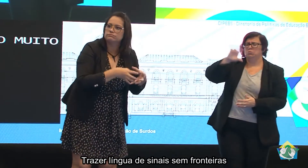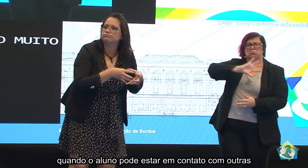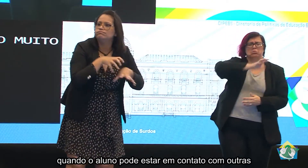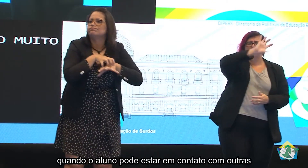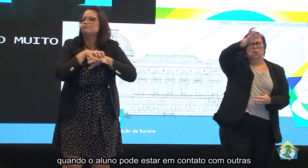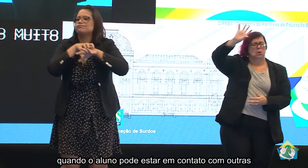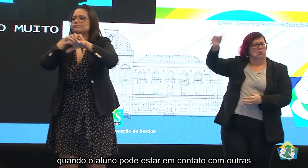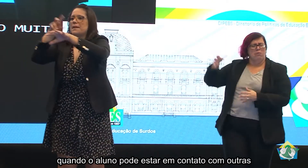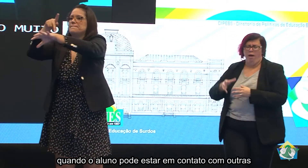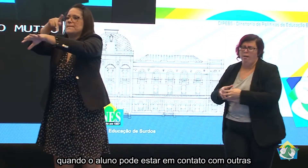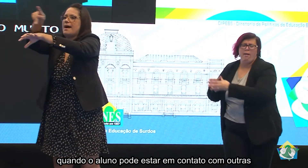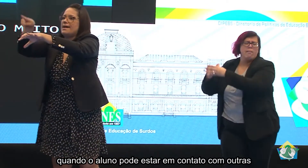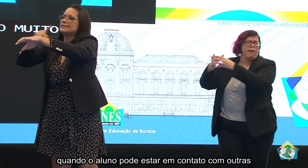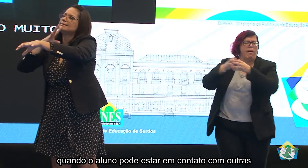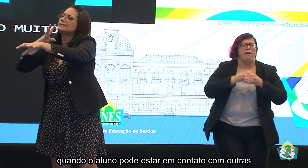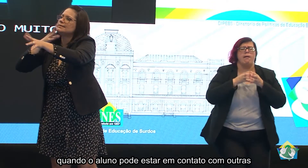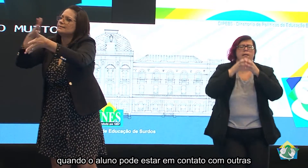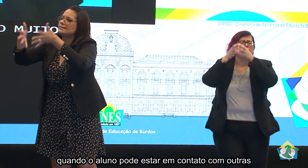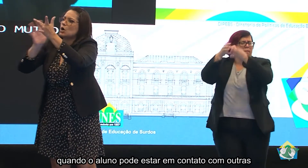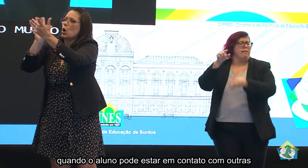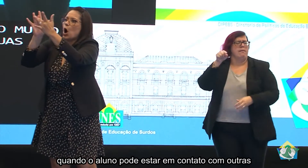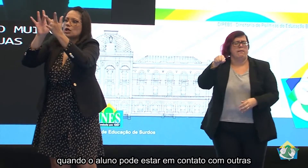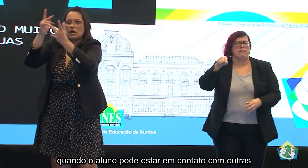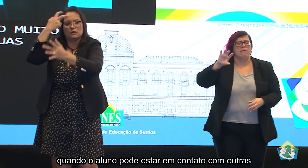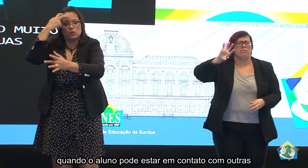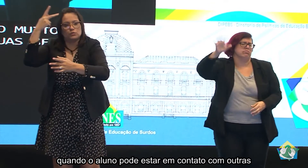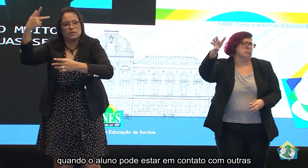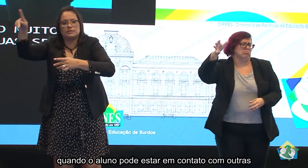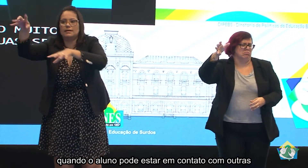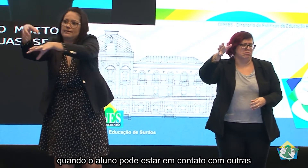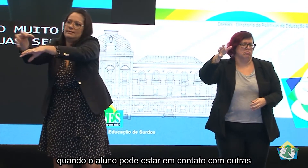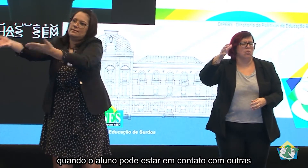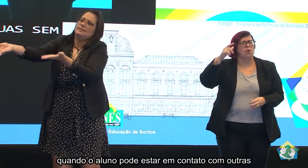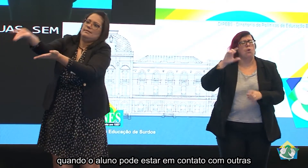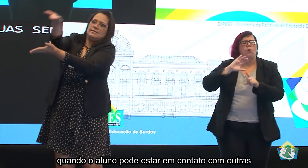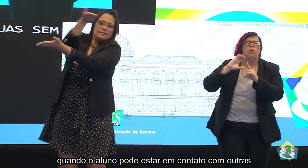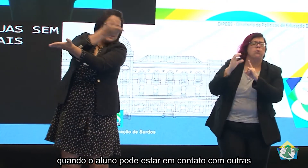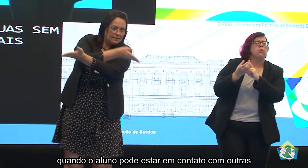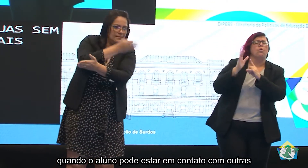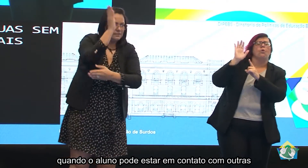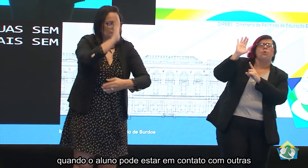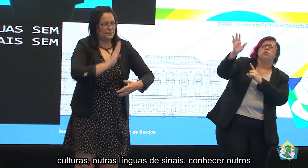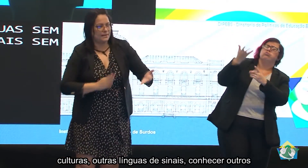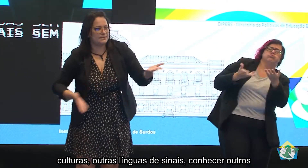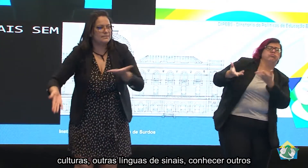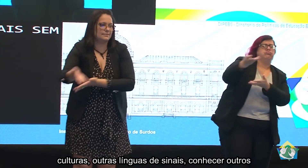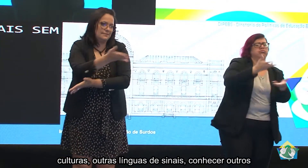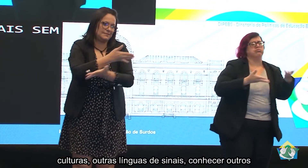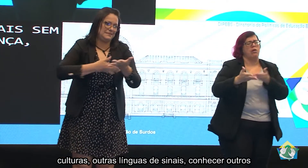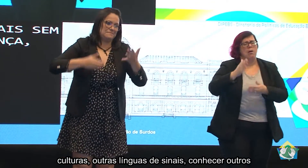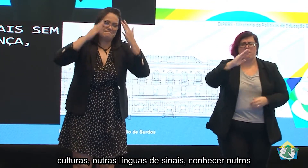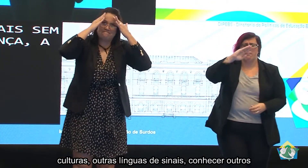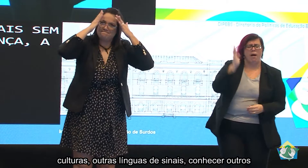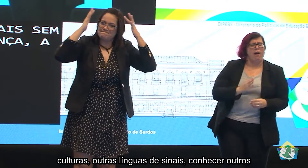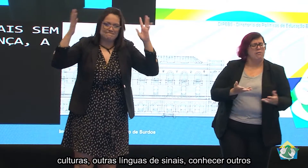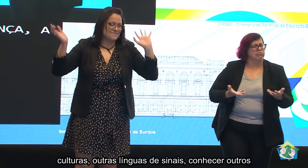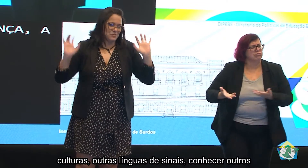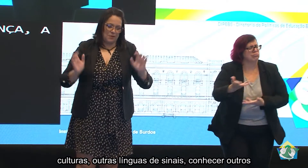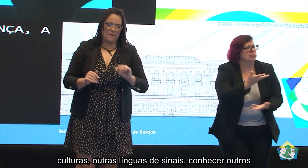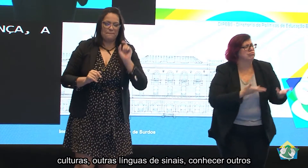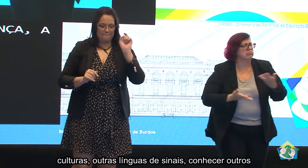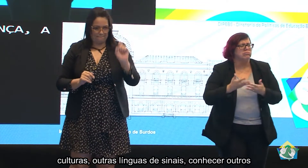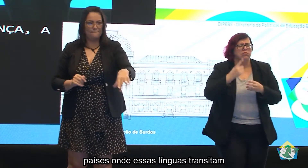sem fronteiras, quando o aluno pode estar em contato com outras culturas, outras línguas de